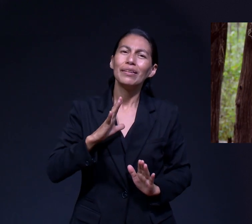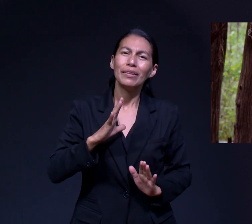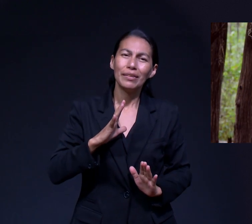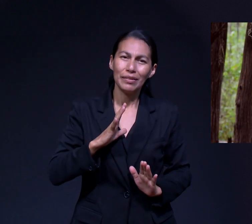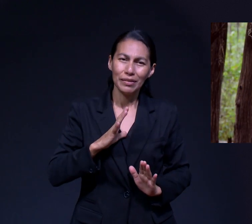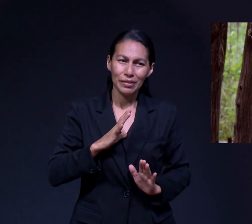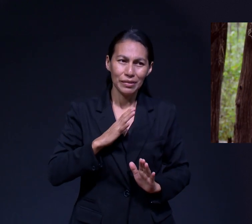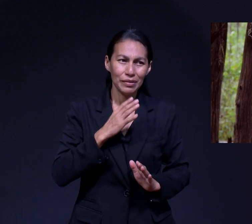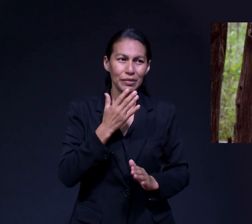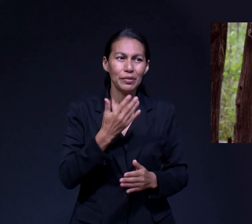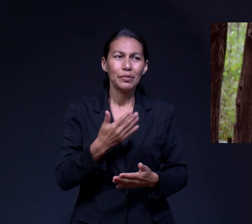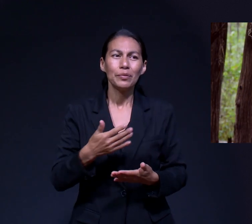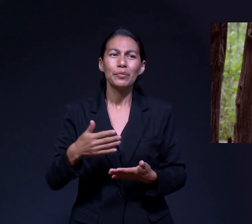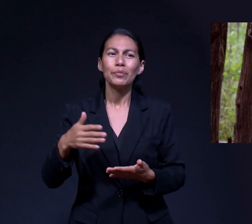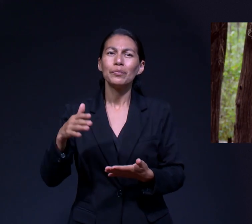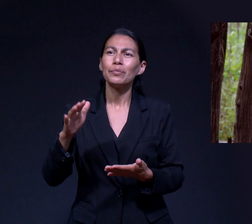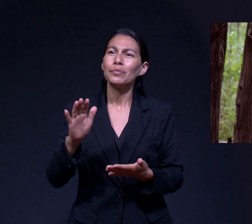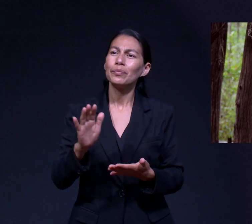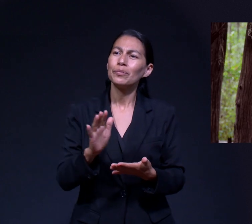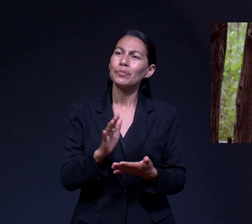presencia.